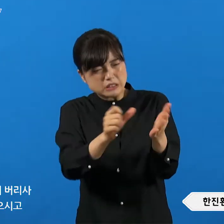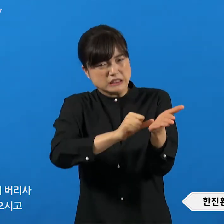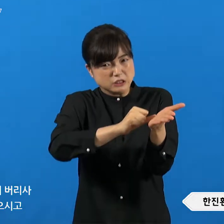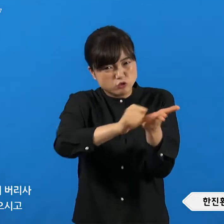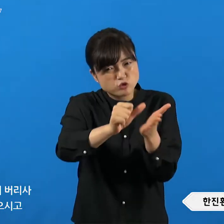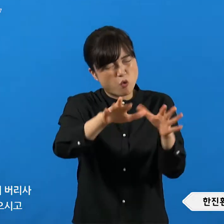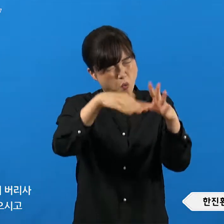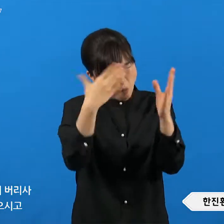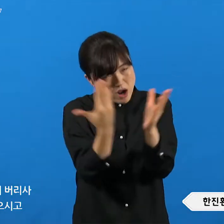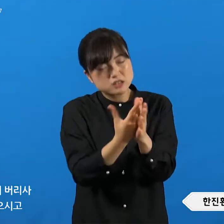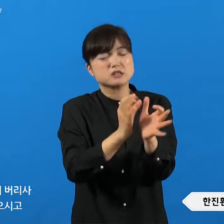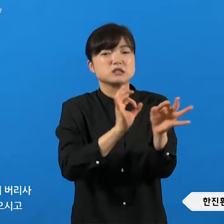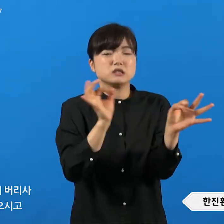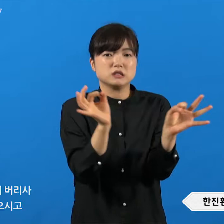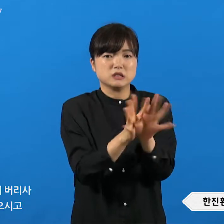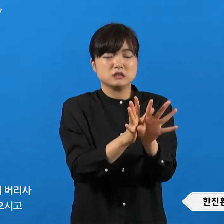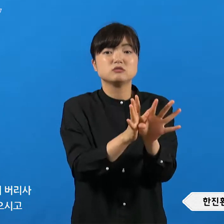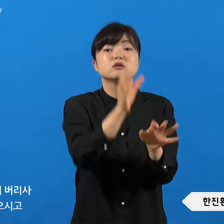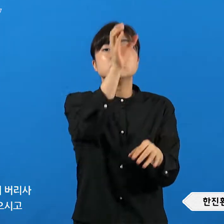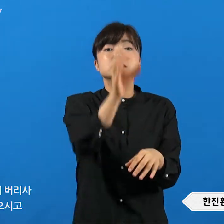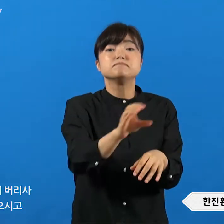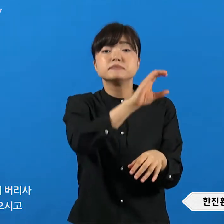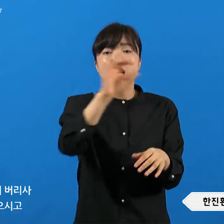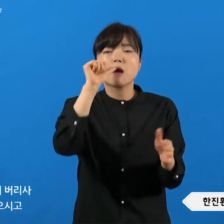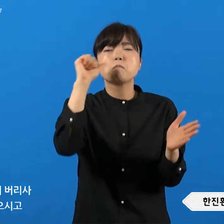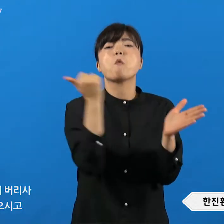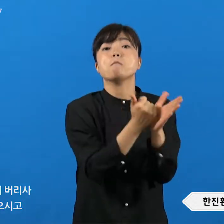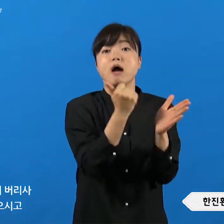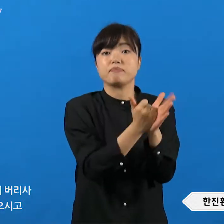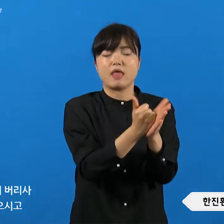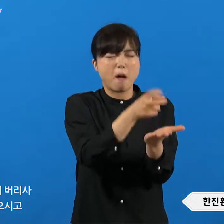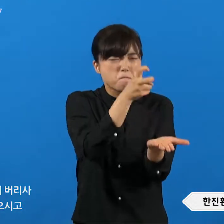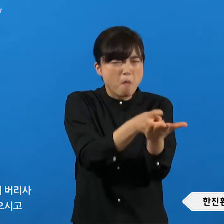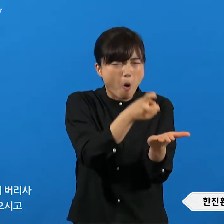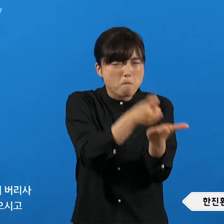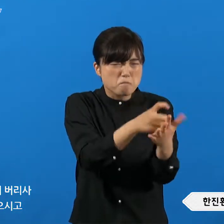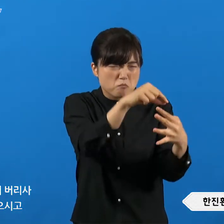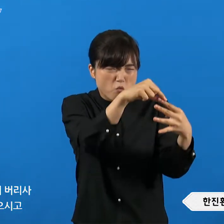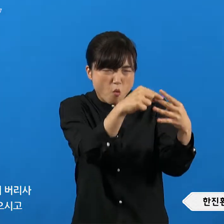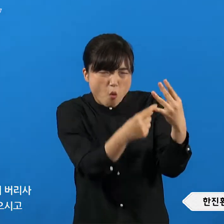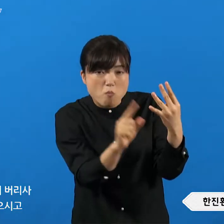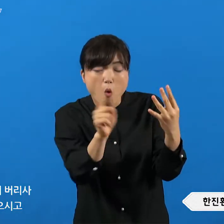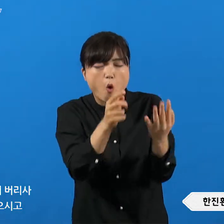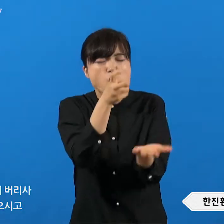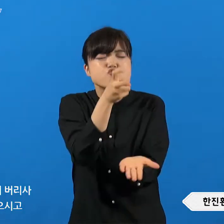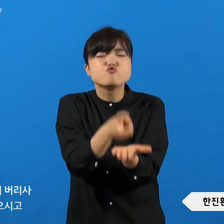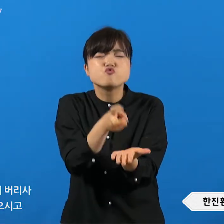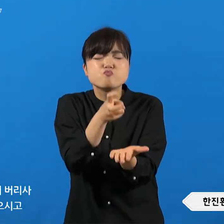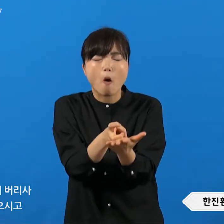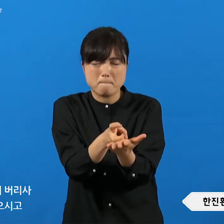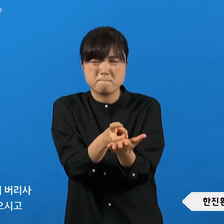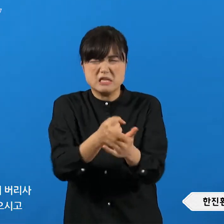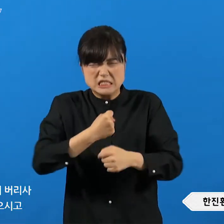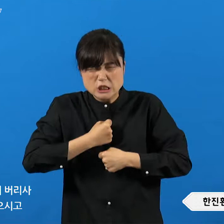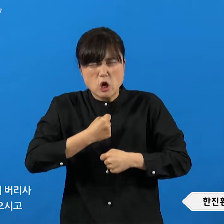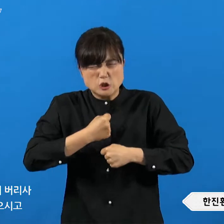지우시고 제하여 버리사 십자가에 못 박으시고, 여기 법조문이라는 것은 율법의 조문을